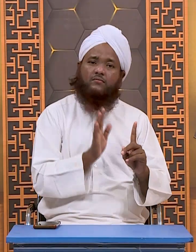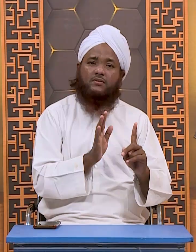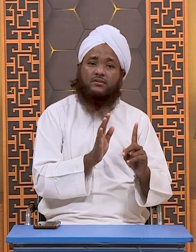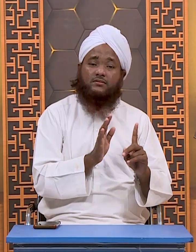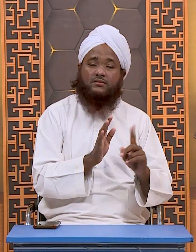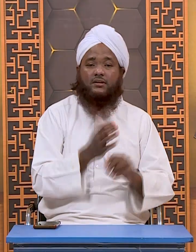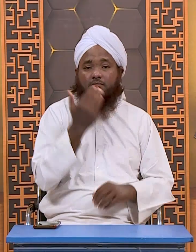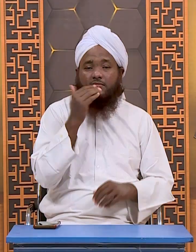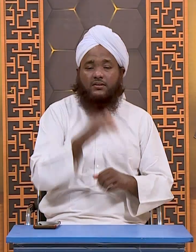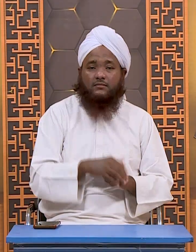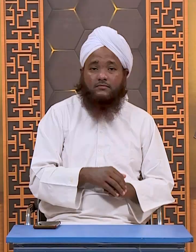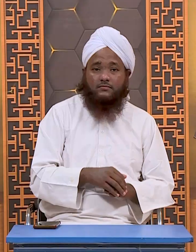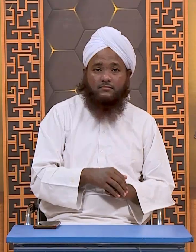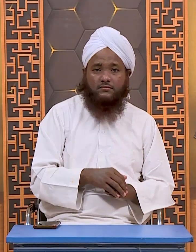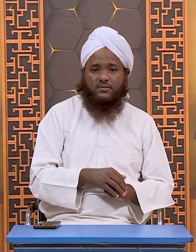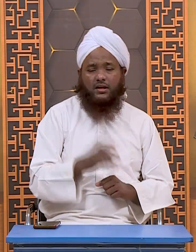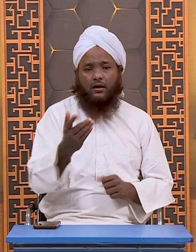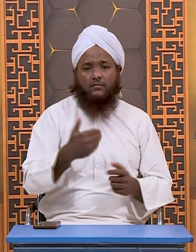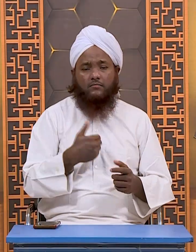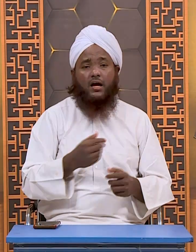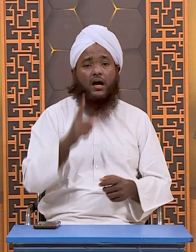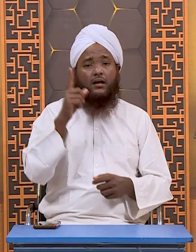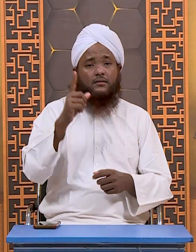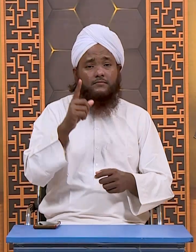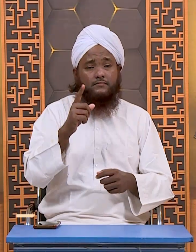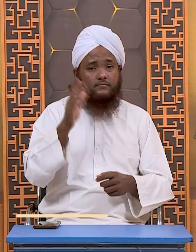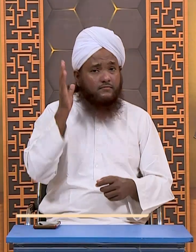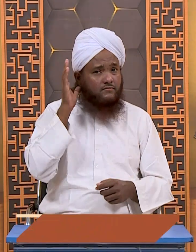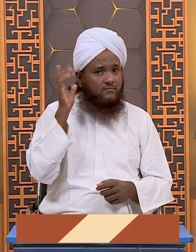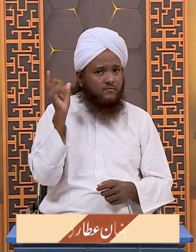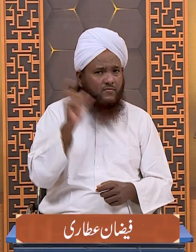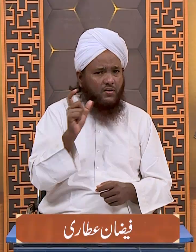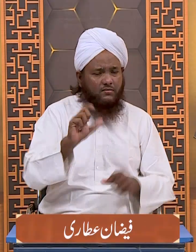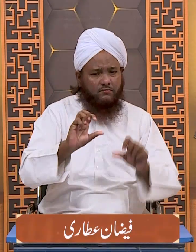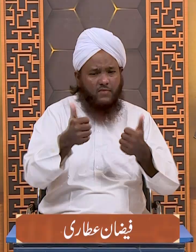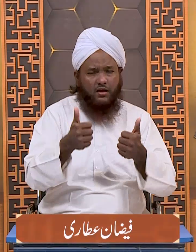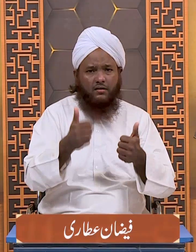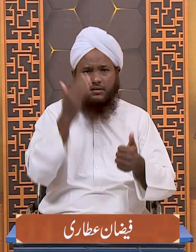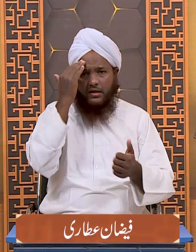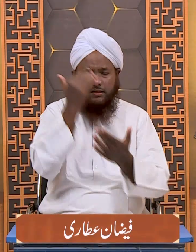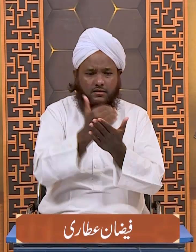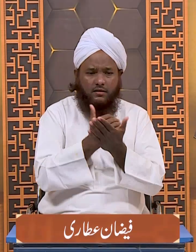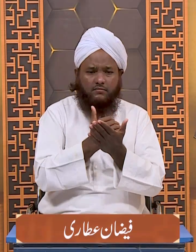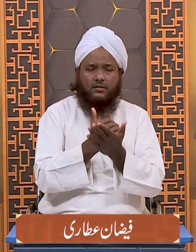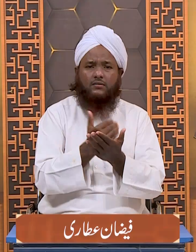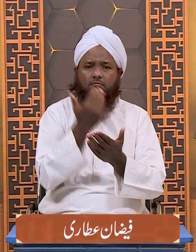کیسے. اس شخص کے لیے ہلاکت ہی ہلاکت. جب دین کا معاملہ ہے، اب کیوں نہیں ہے، اب یہ کیسے نہیں ہے. اللہ پاک